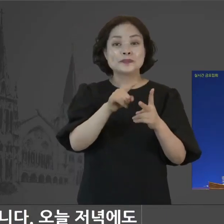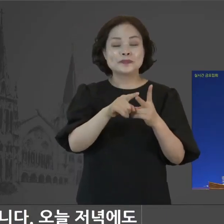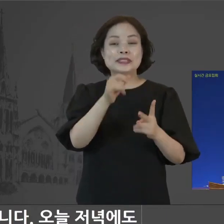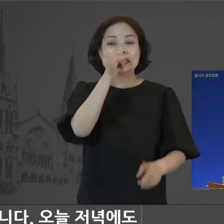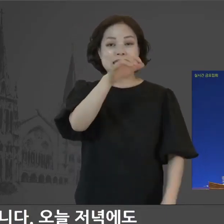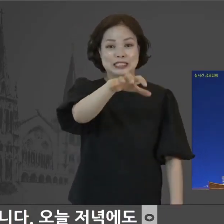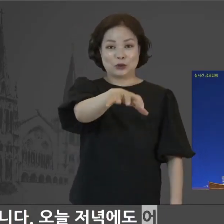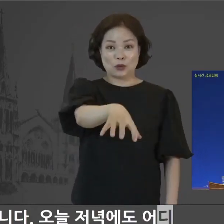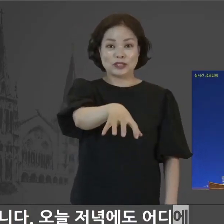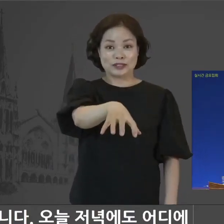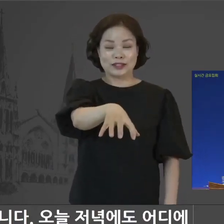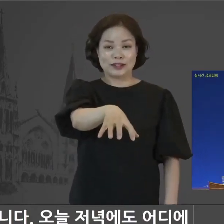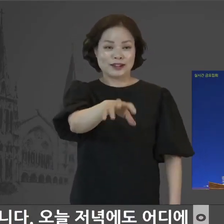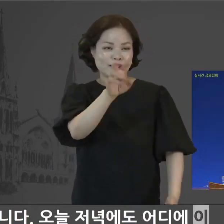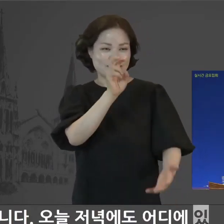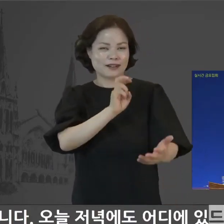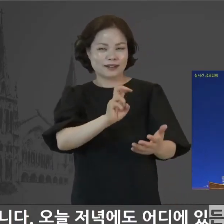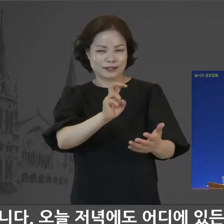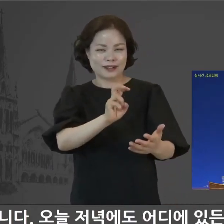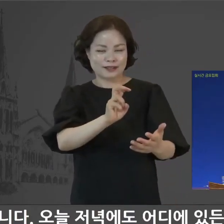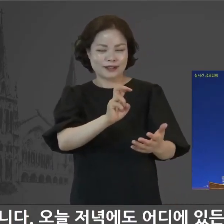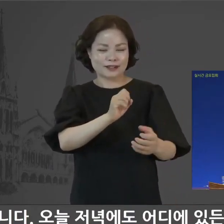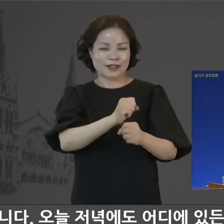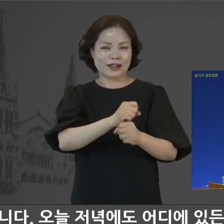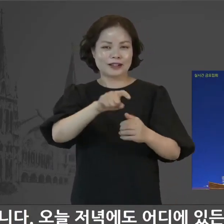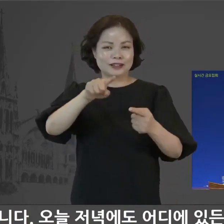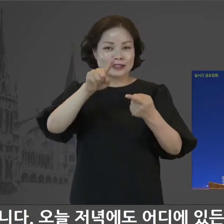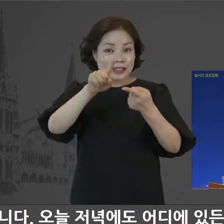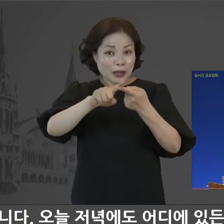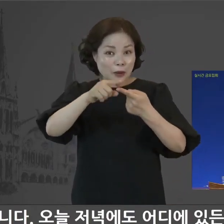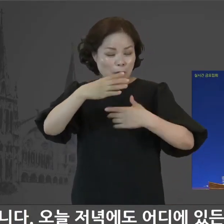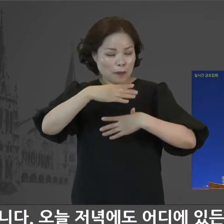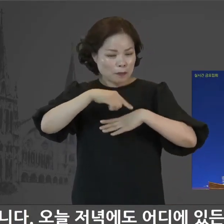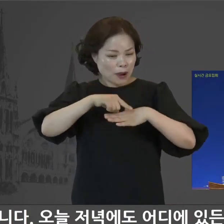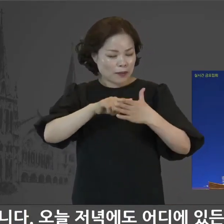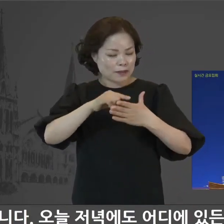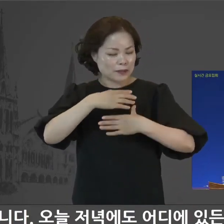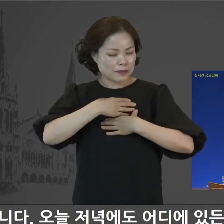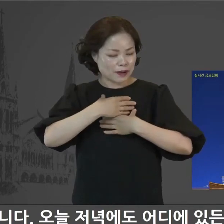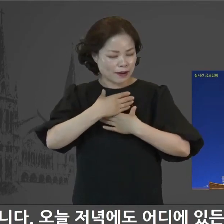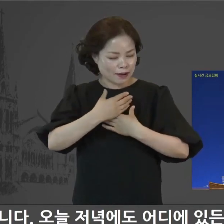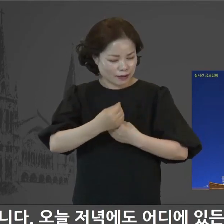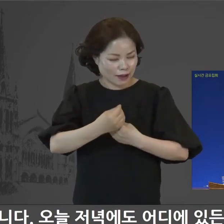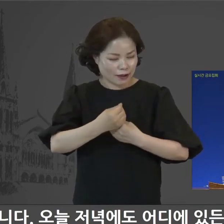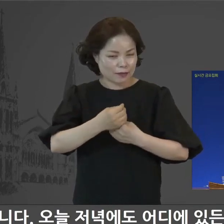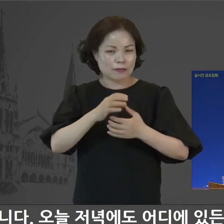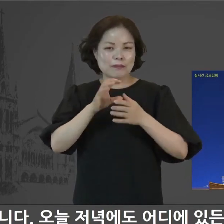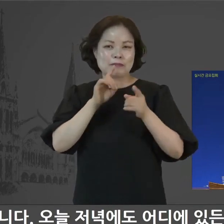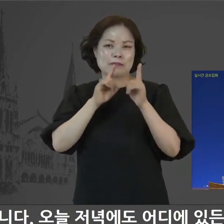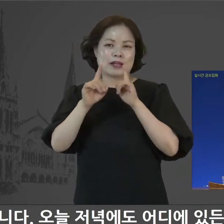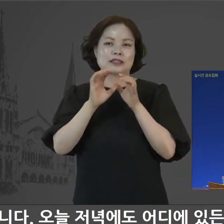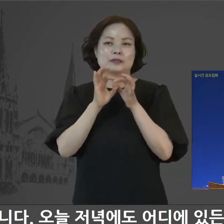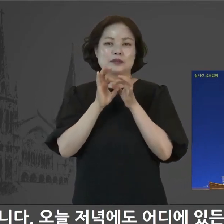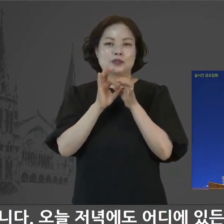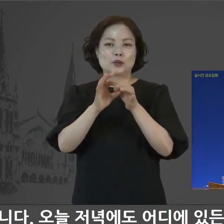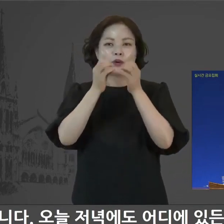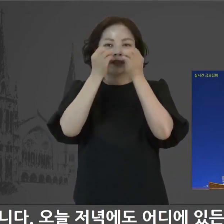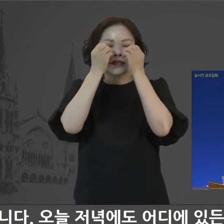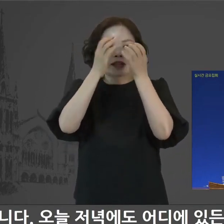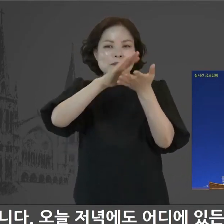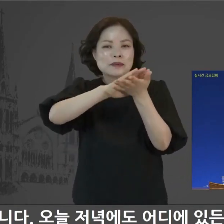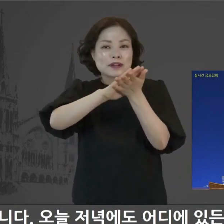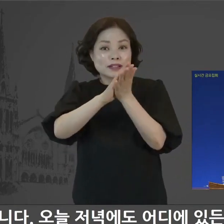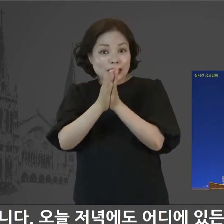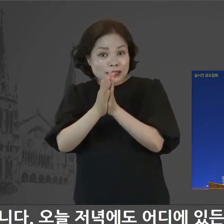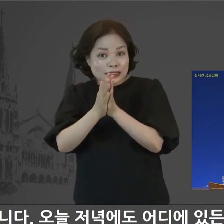곳에서 찬양대로 마음이 평안한 시간, 또 말씀에 의해서 새로워지는 복된